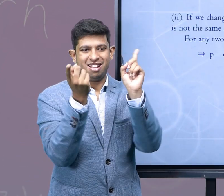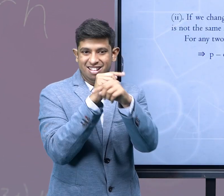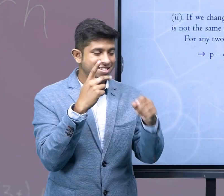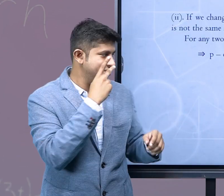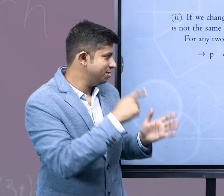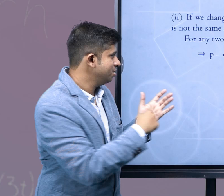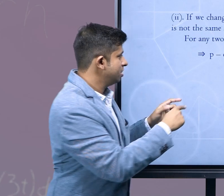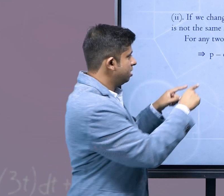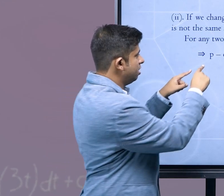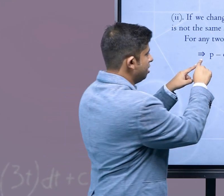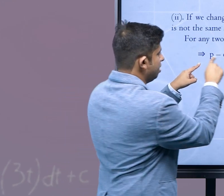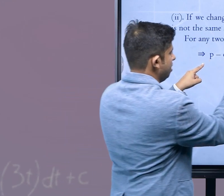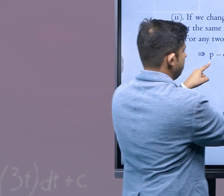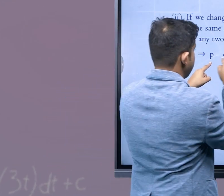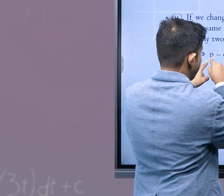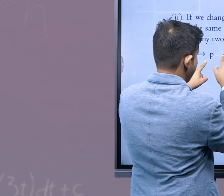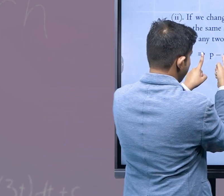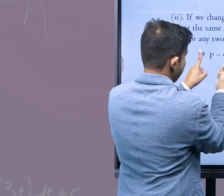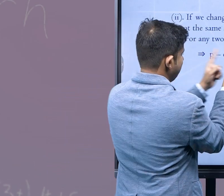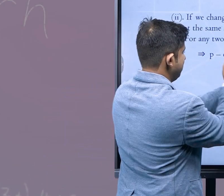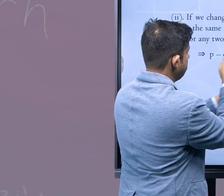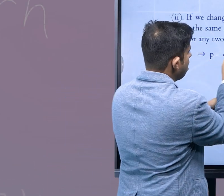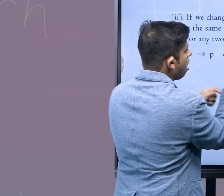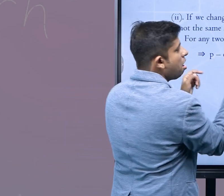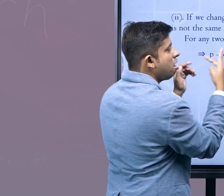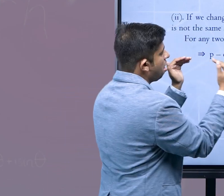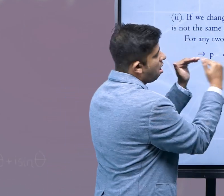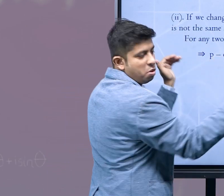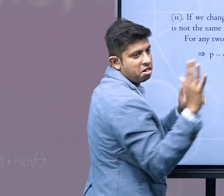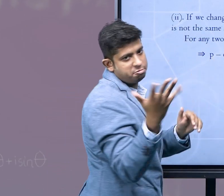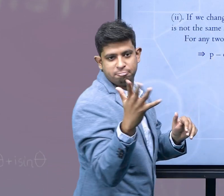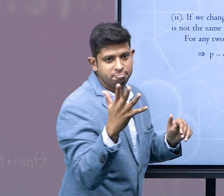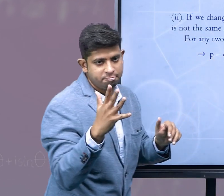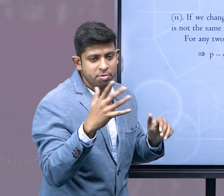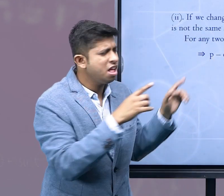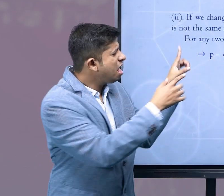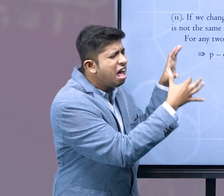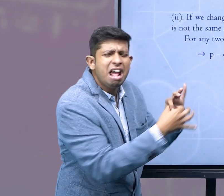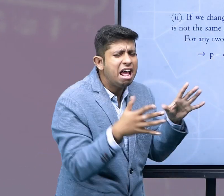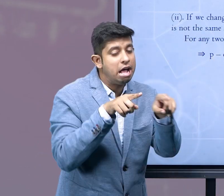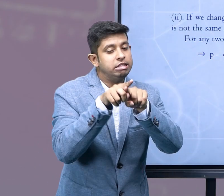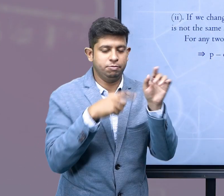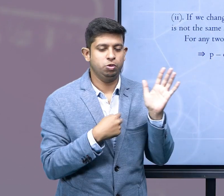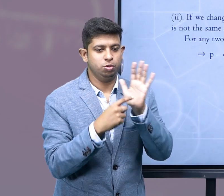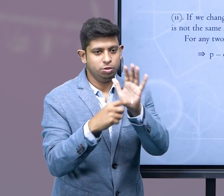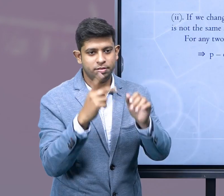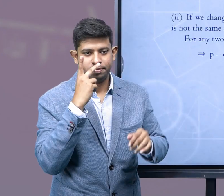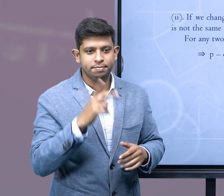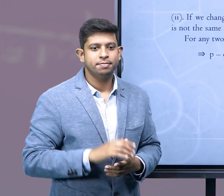है। किन्हीं दो पूर्णांकों p और q के लिए p minus q is not equals to q